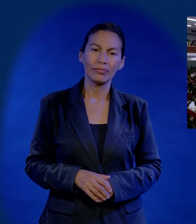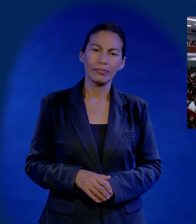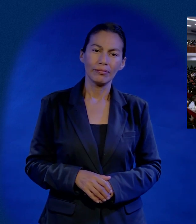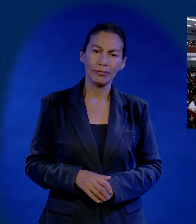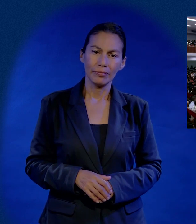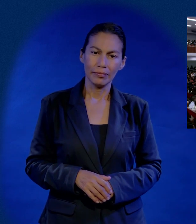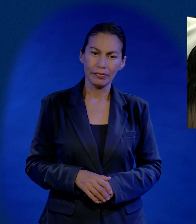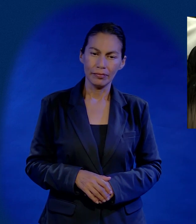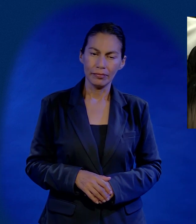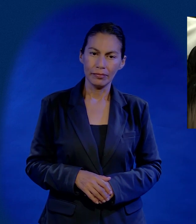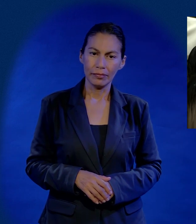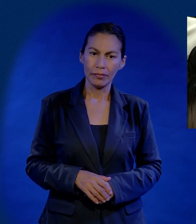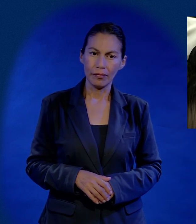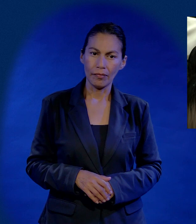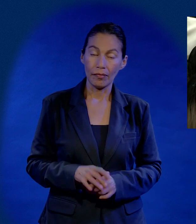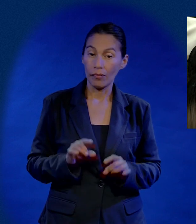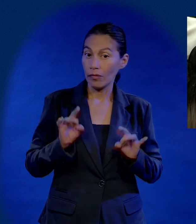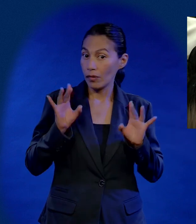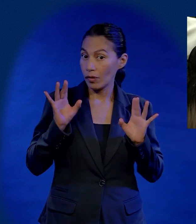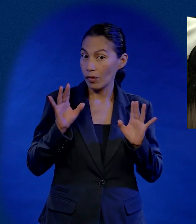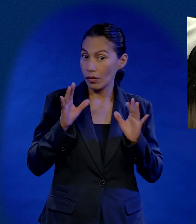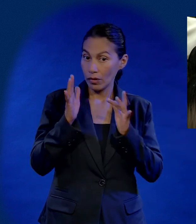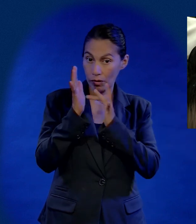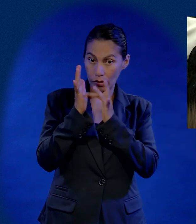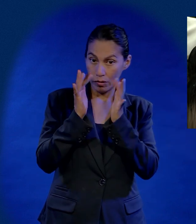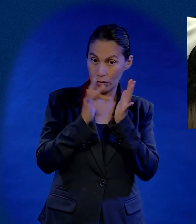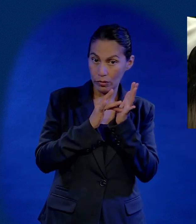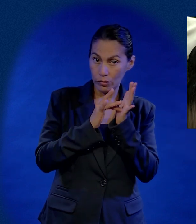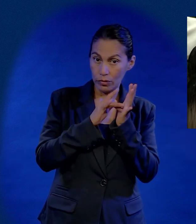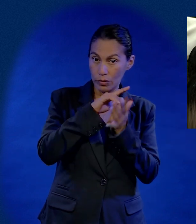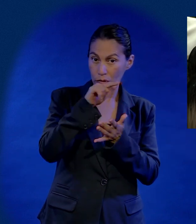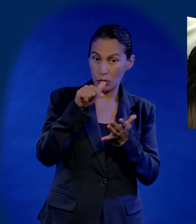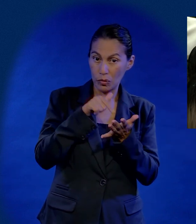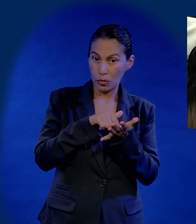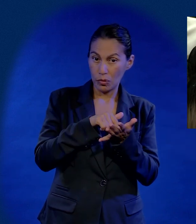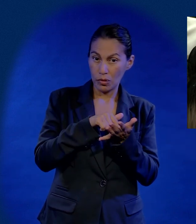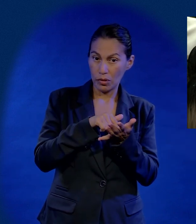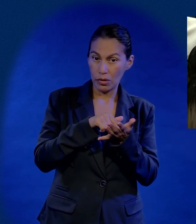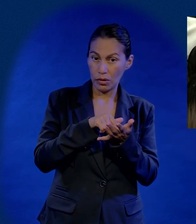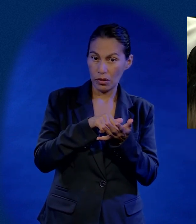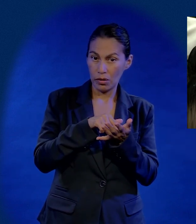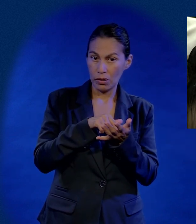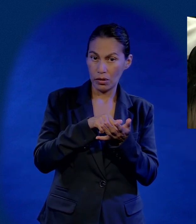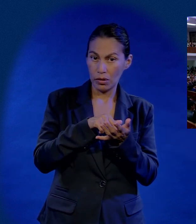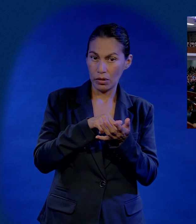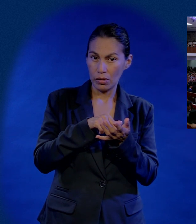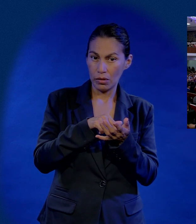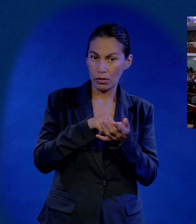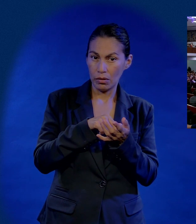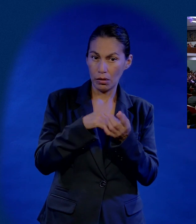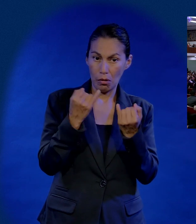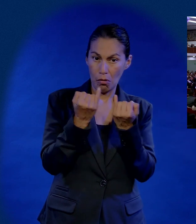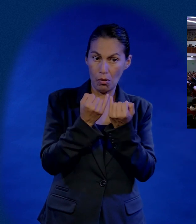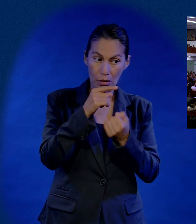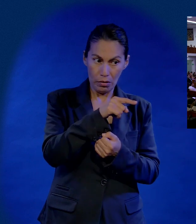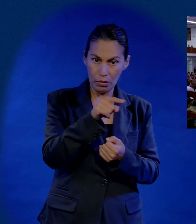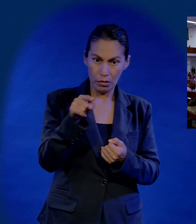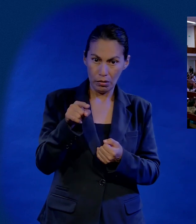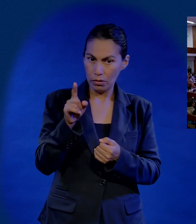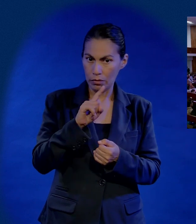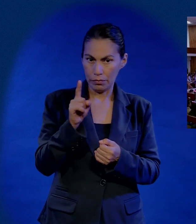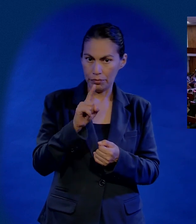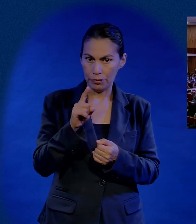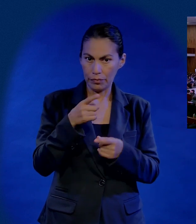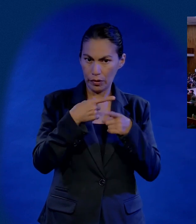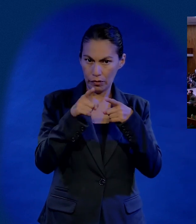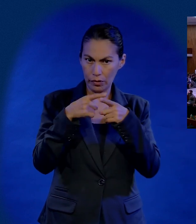Ese es el vicio más grande. Y un día, Jesús, en un lugar parecido, pero no igual a